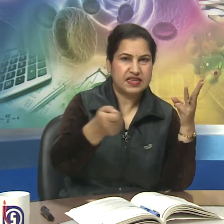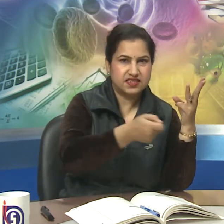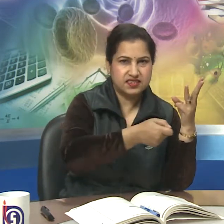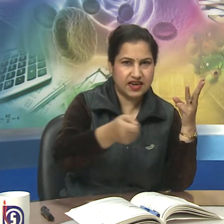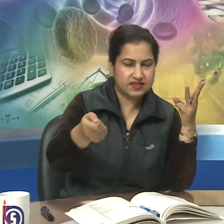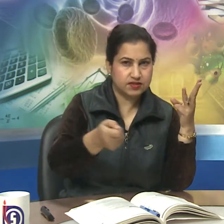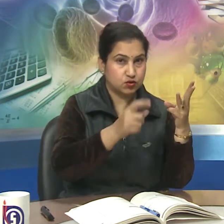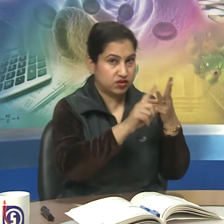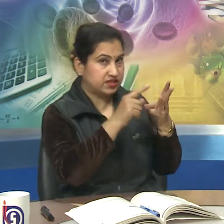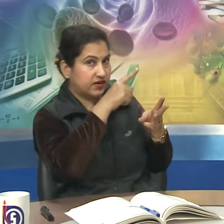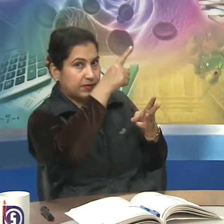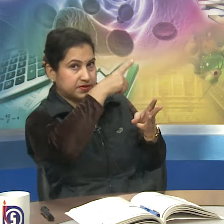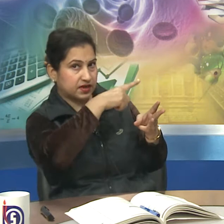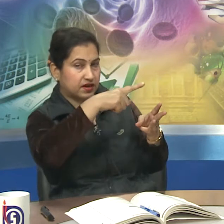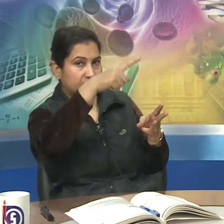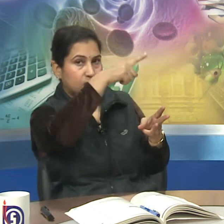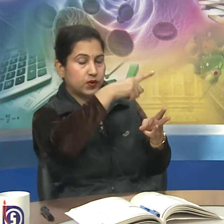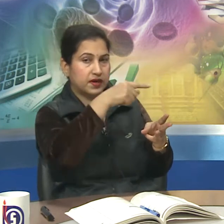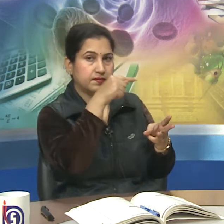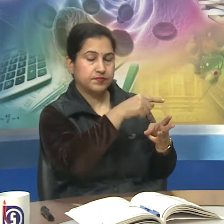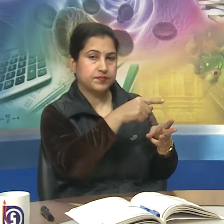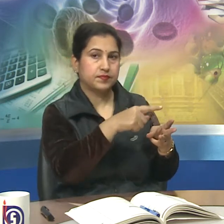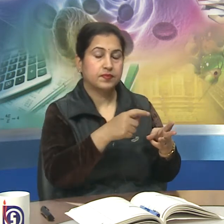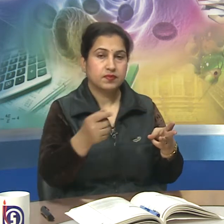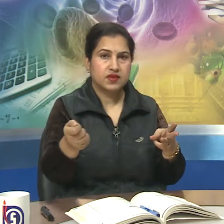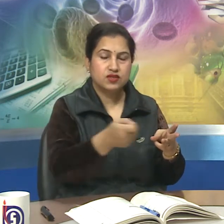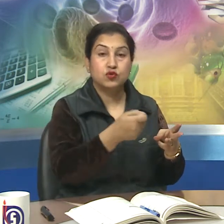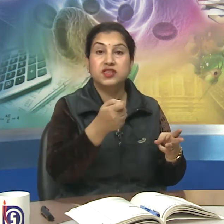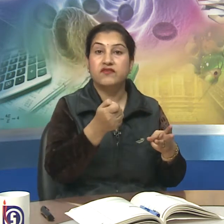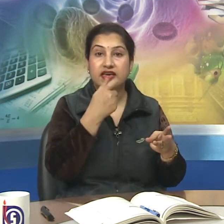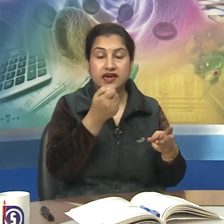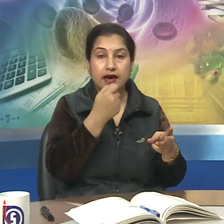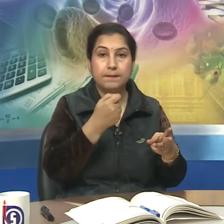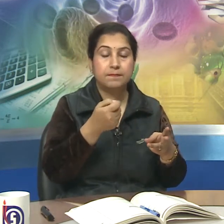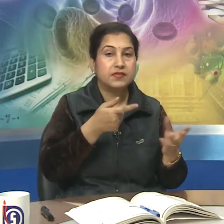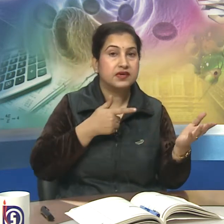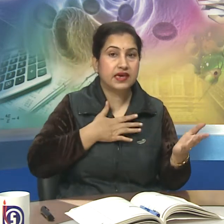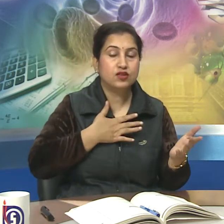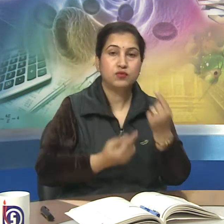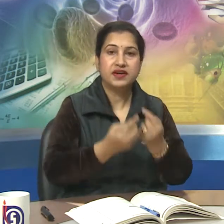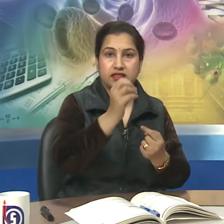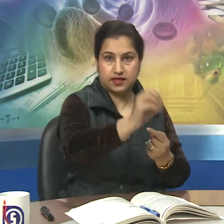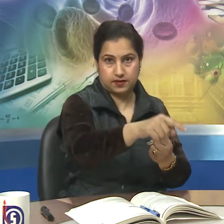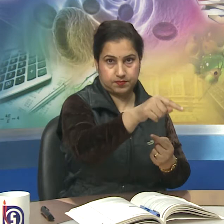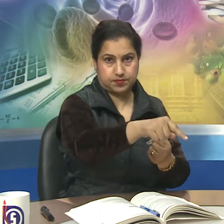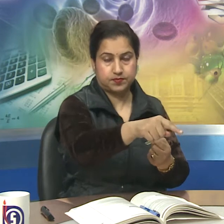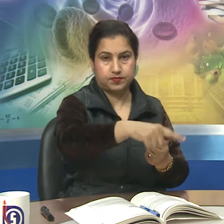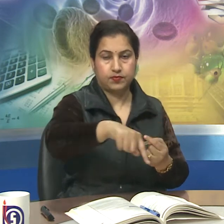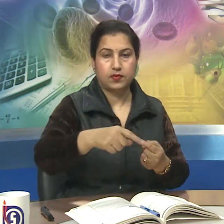पेस्टिसाइड्स तीसरा है पर सरकार लगा हुआ है कि जो भी दवाइयां अहम क्षेत्रों में डालते हैं कि